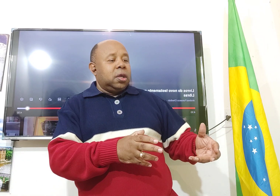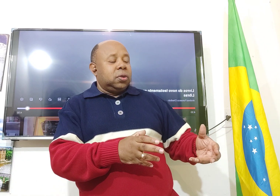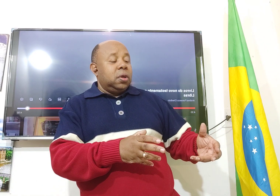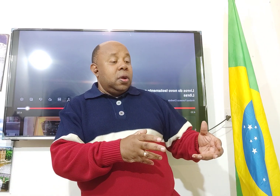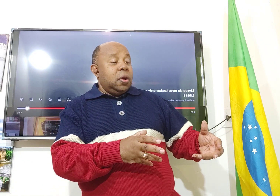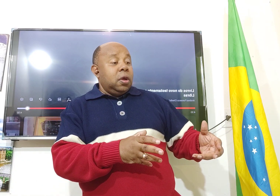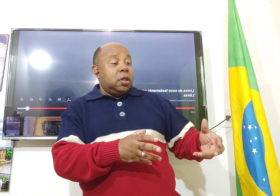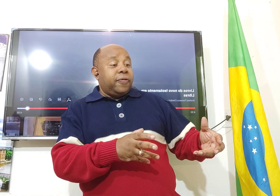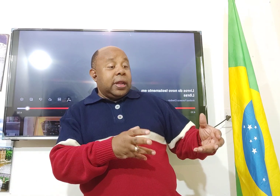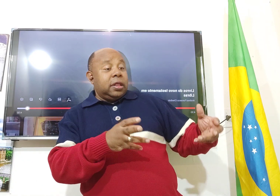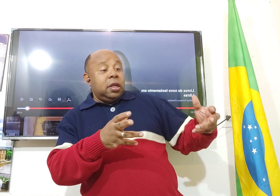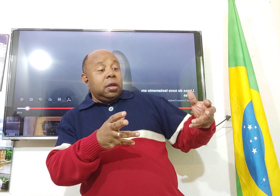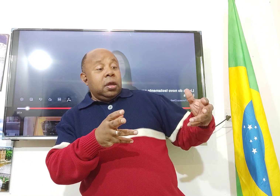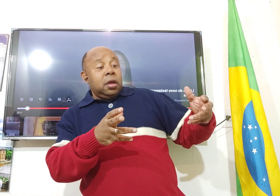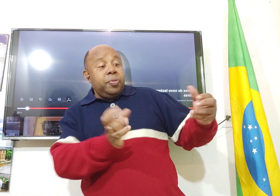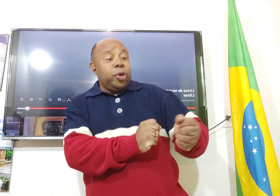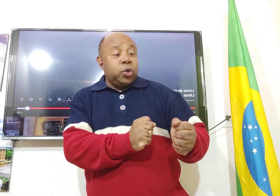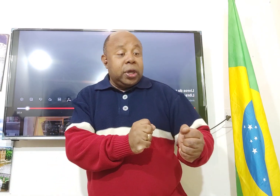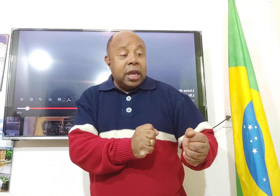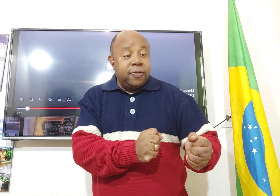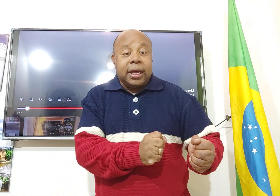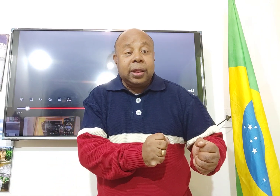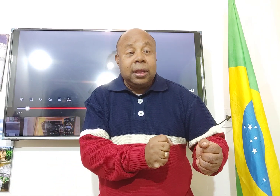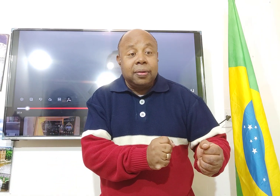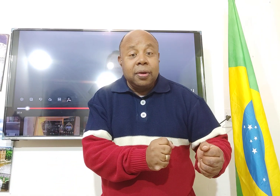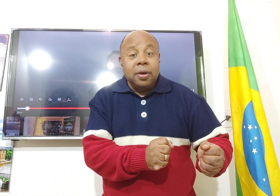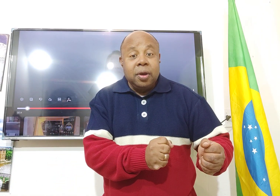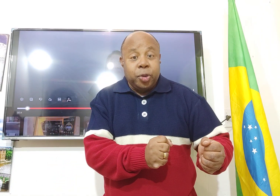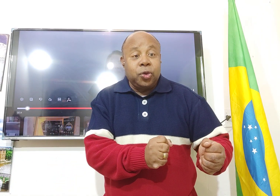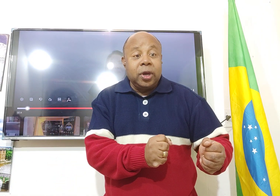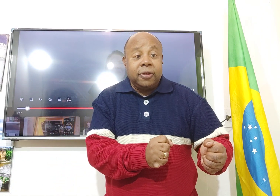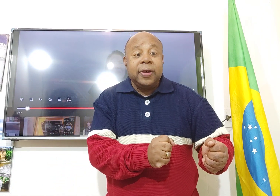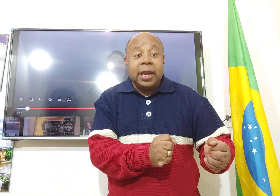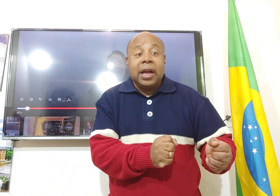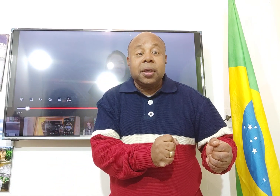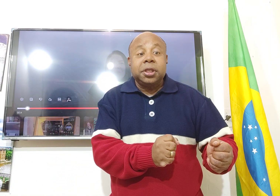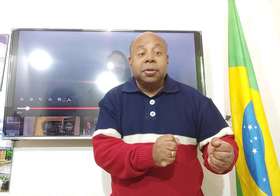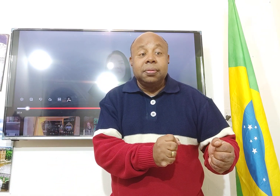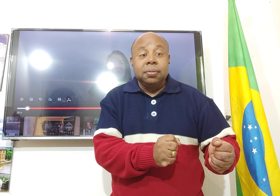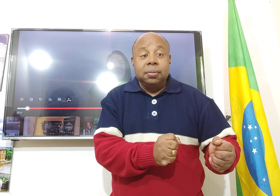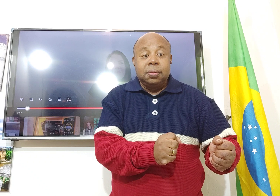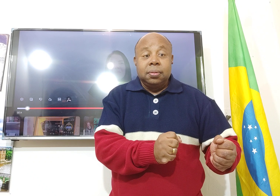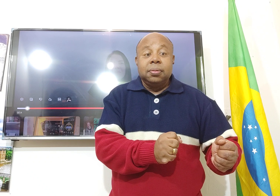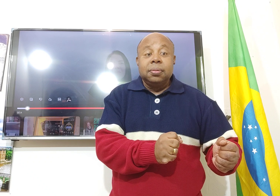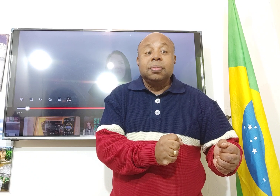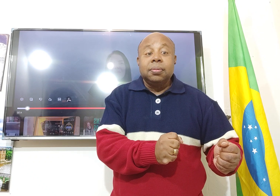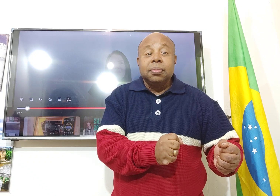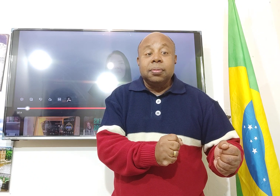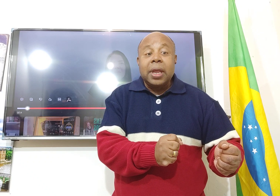negócio, e você fala assim, em português fica assim, em português fica legal assim,